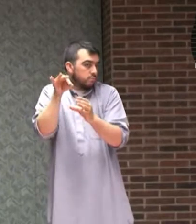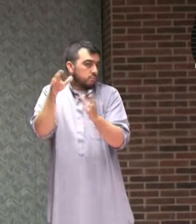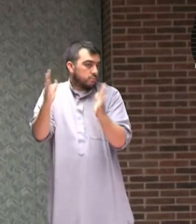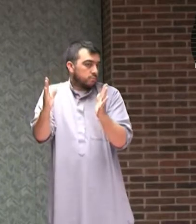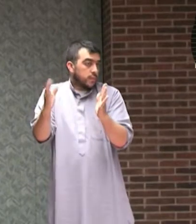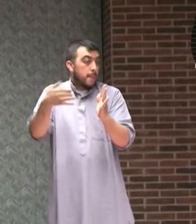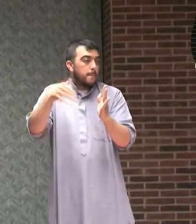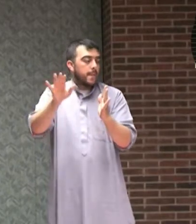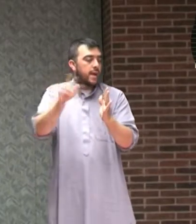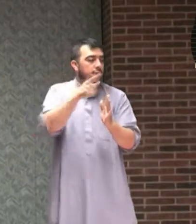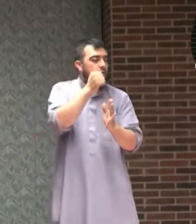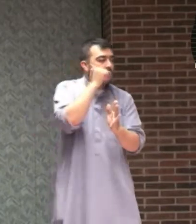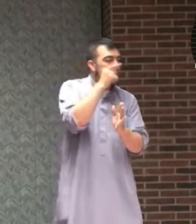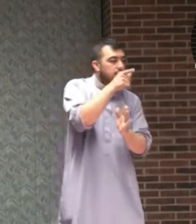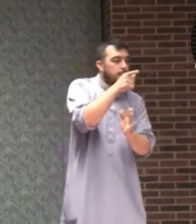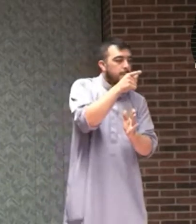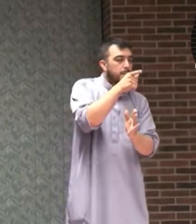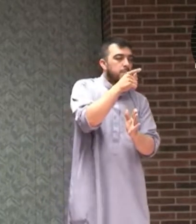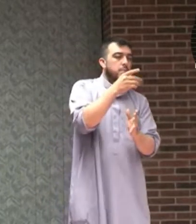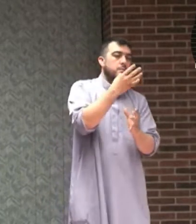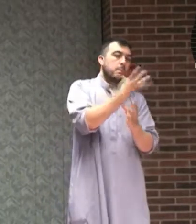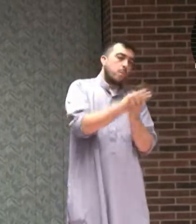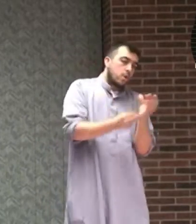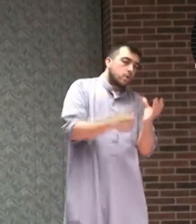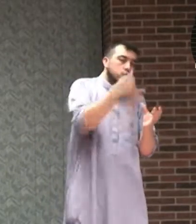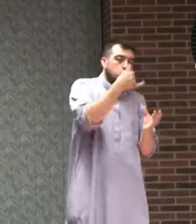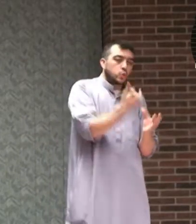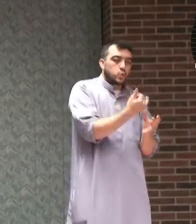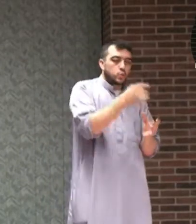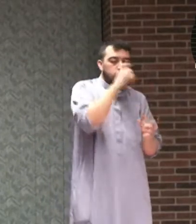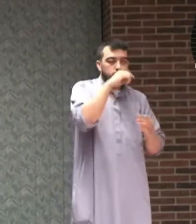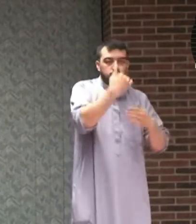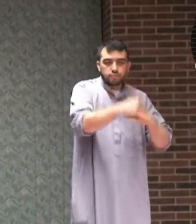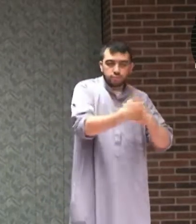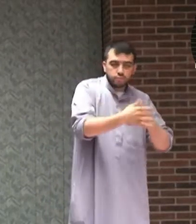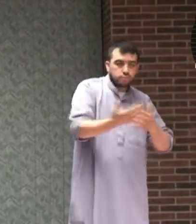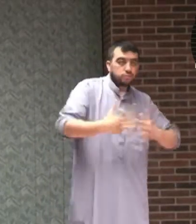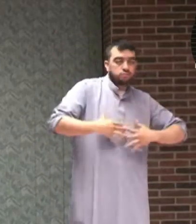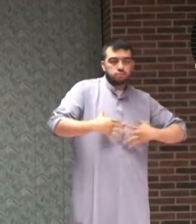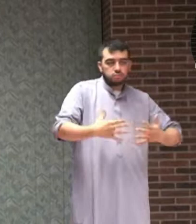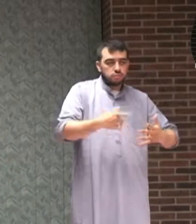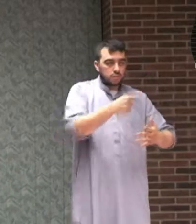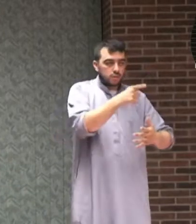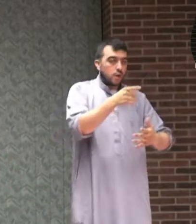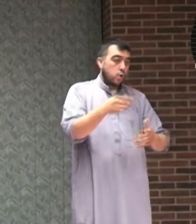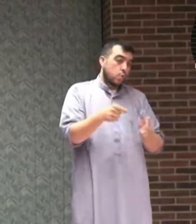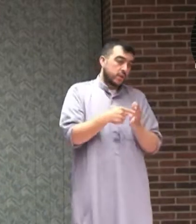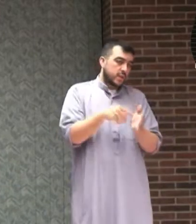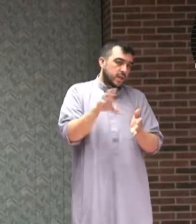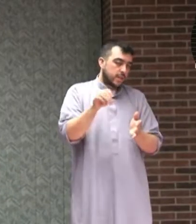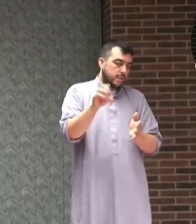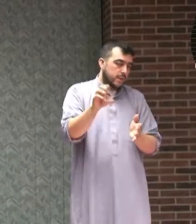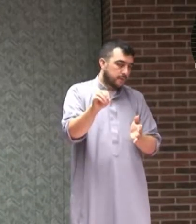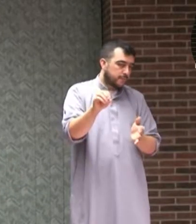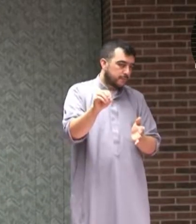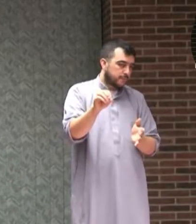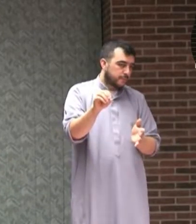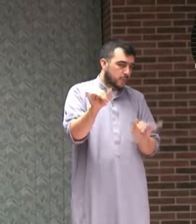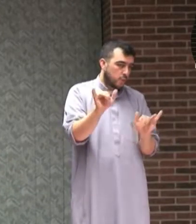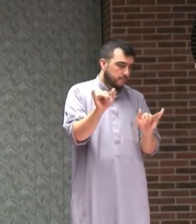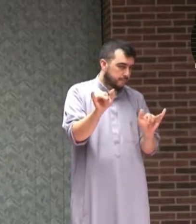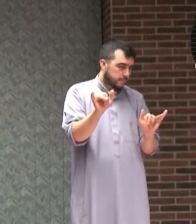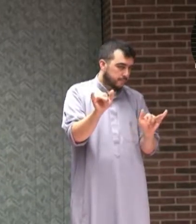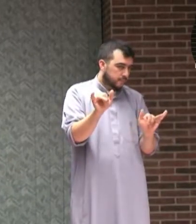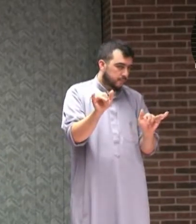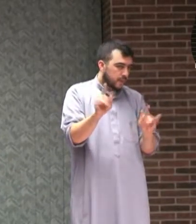dit, par rapport à celles qui auront eu, par exemple, leur menstruation durant ce mois ou